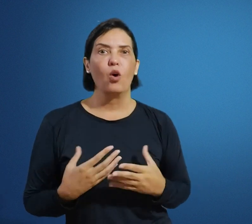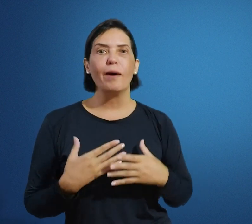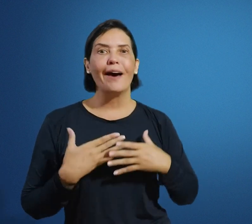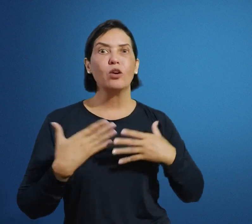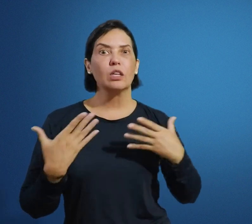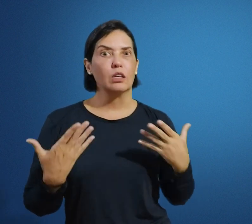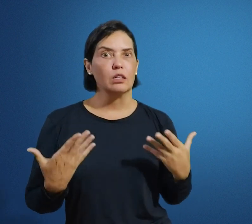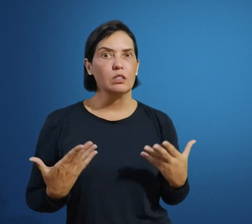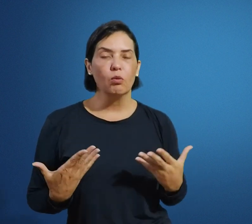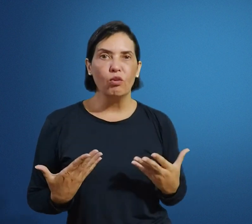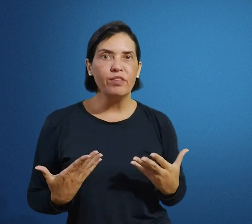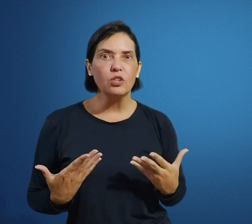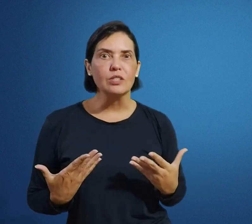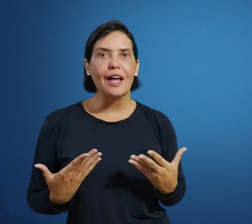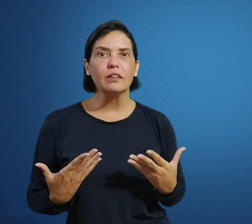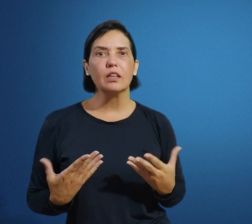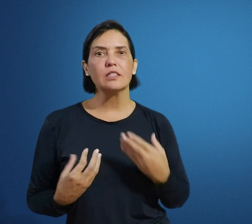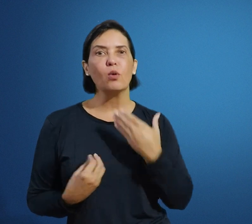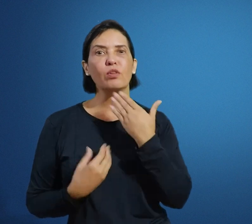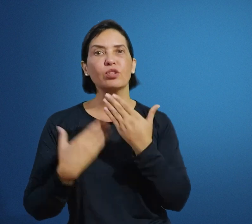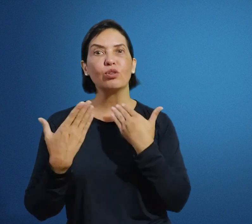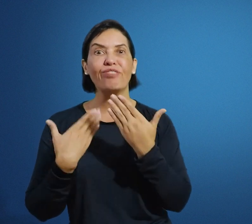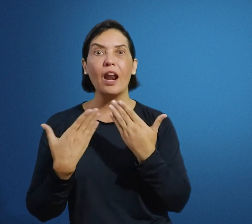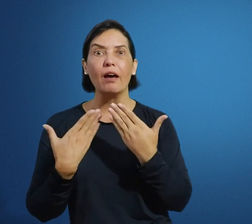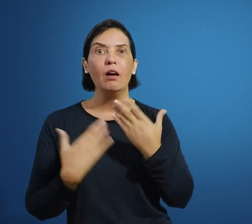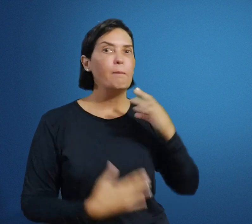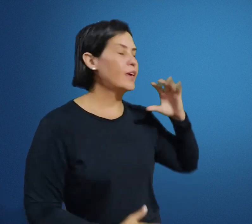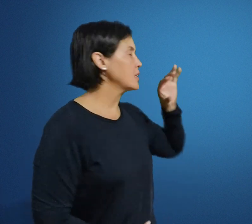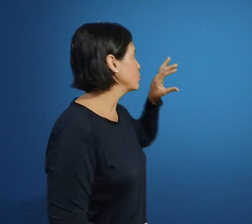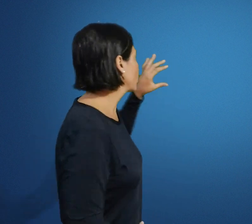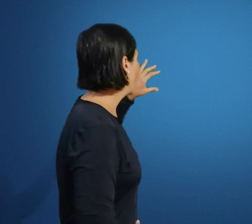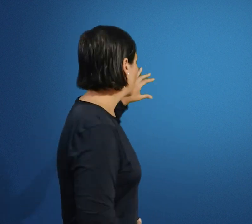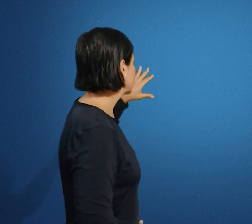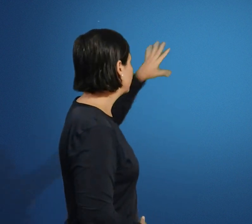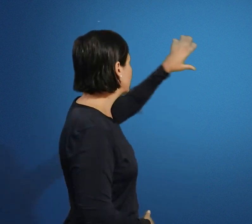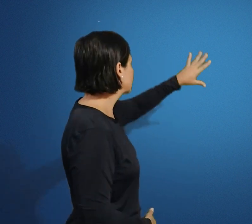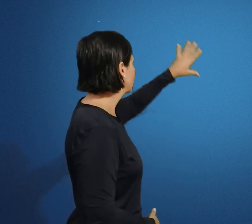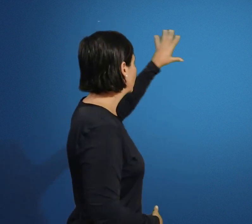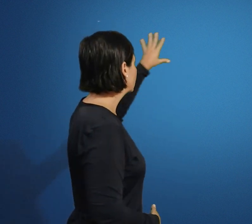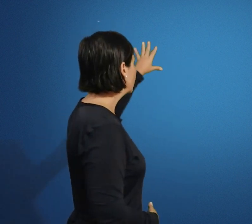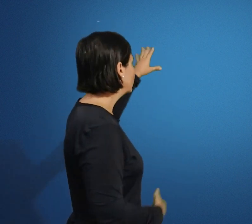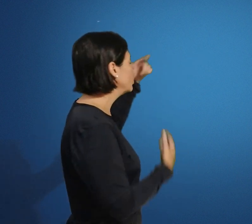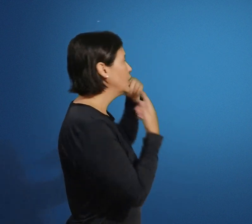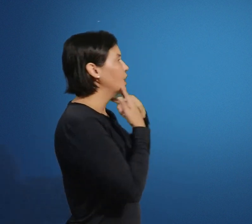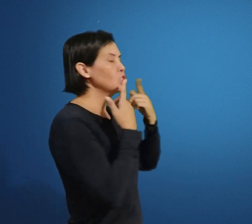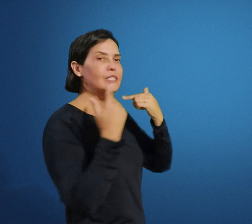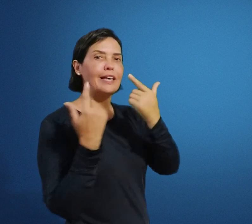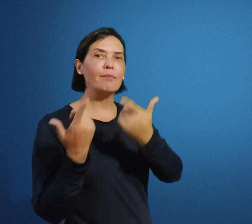como a maioria são ouvintes, a tendência é o professor falar, mesmo de costa, mostrando o conteúdo. A gente sabe que